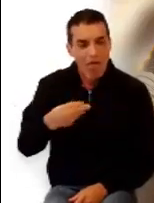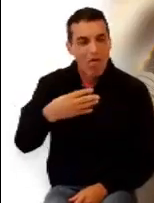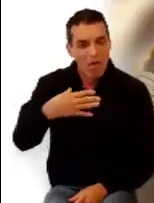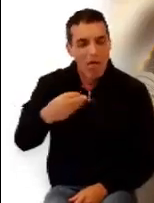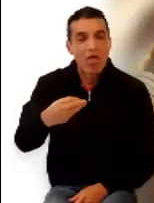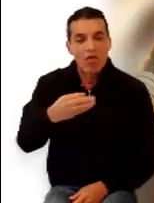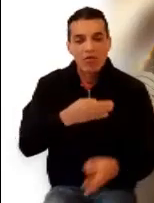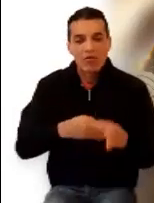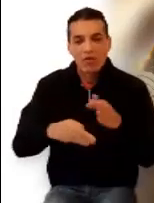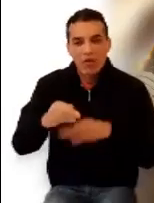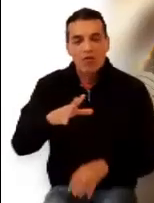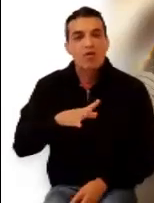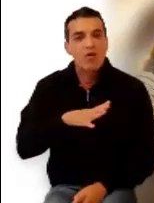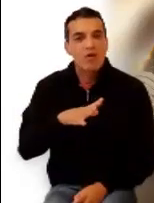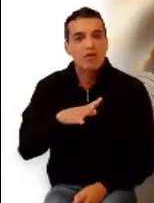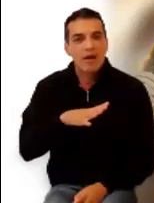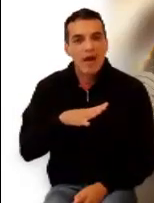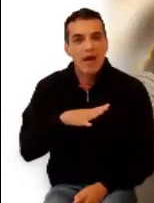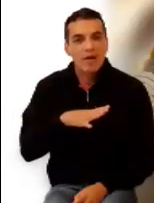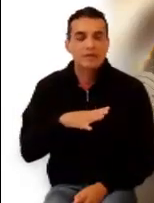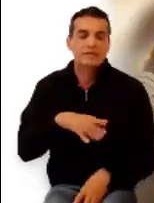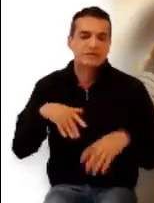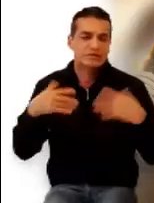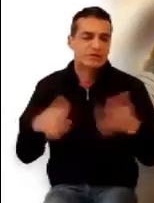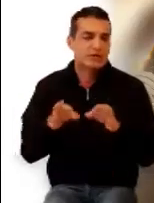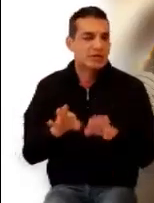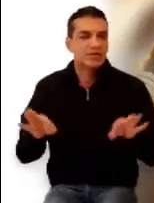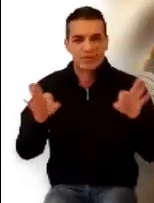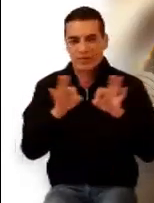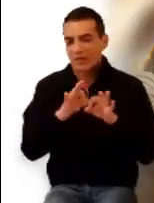encierra, ya estaríamos dándole mucho sentido a nuestra oración.